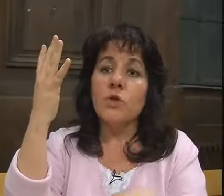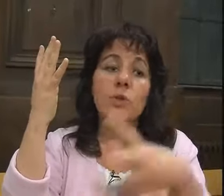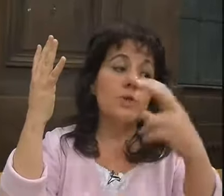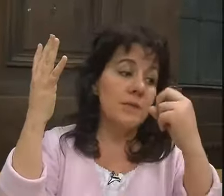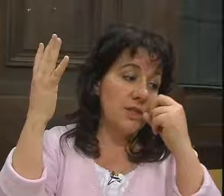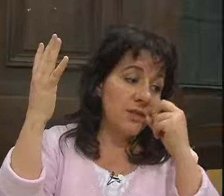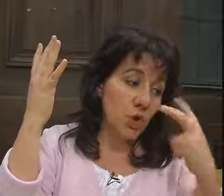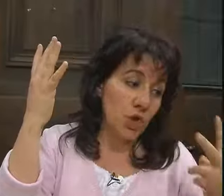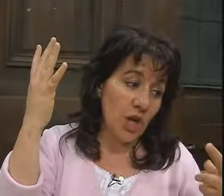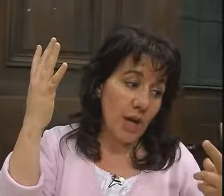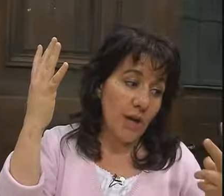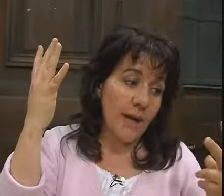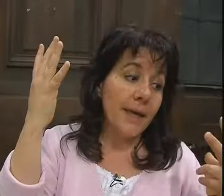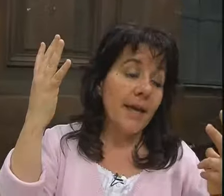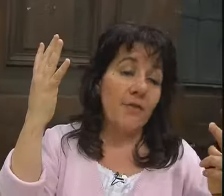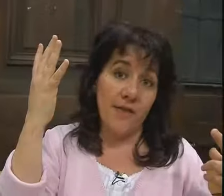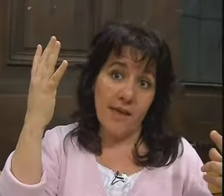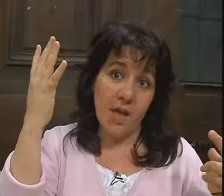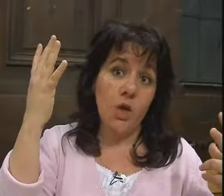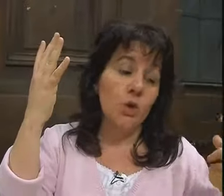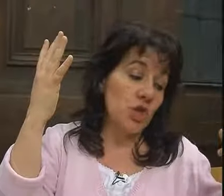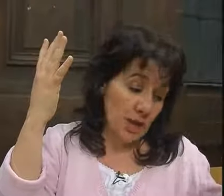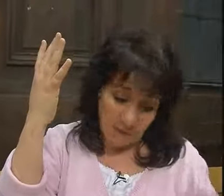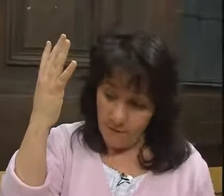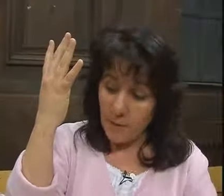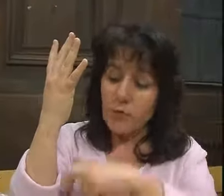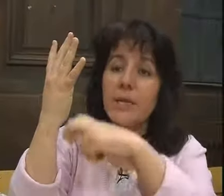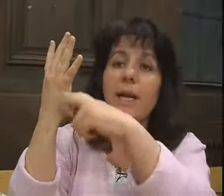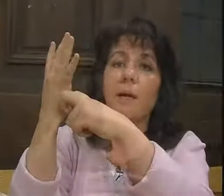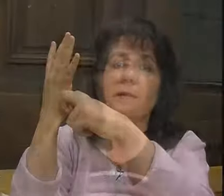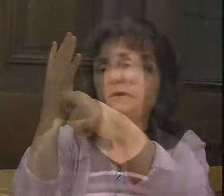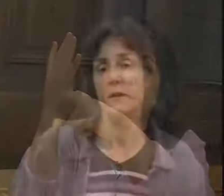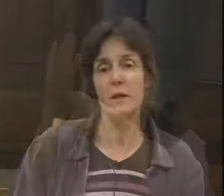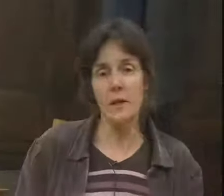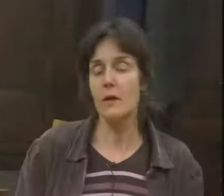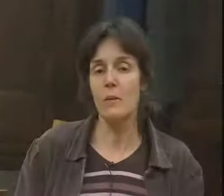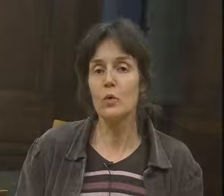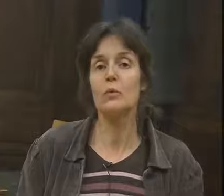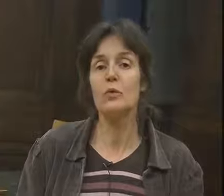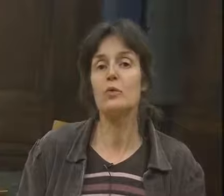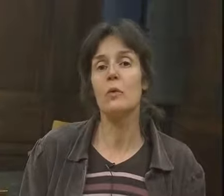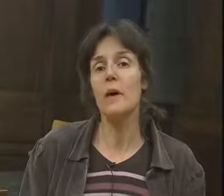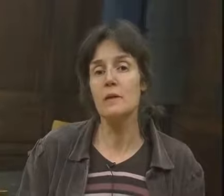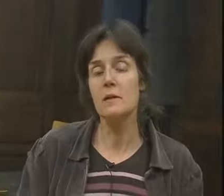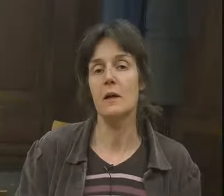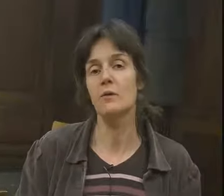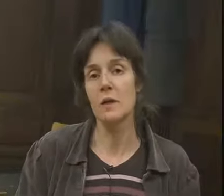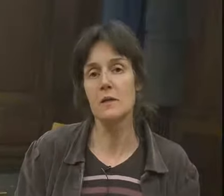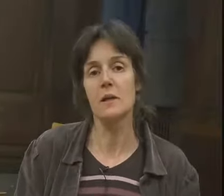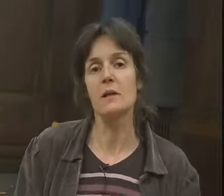ensuite signifier le chat. Et à la fin, le chat va monter à l'arbre. C'est clair qu'un bon nombre de sourds n'ont pas accès direct au texte écrit et